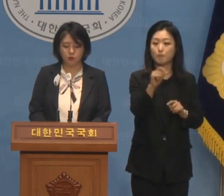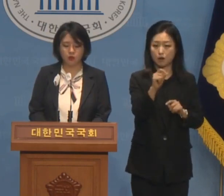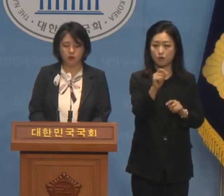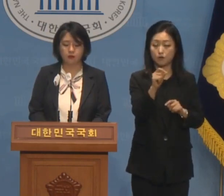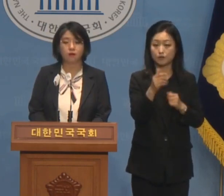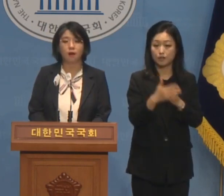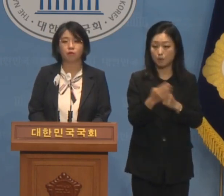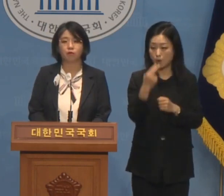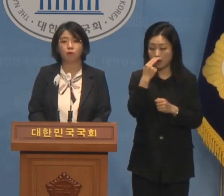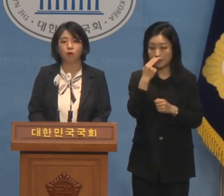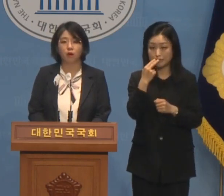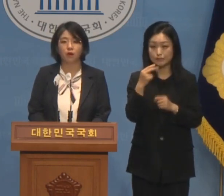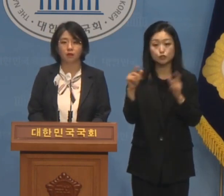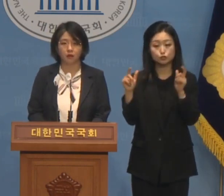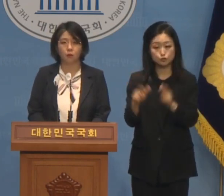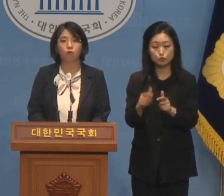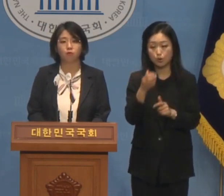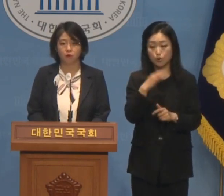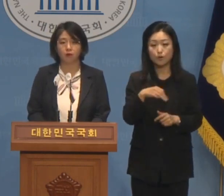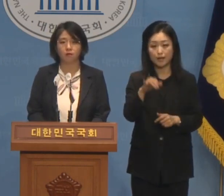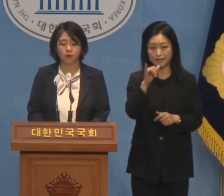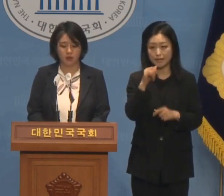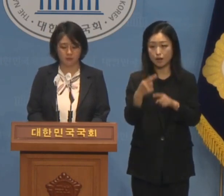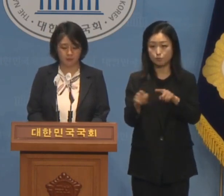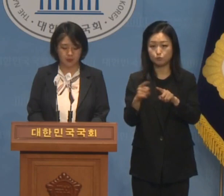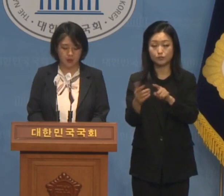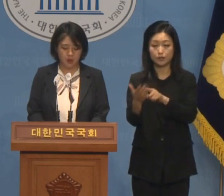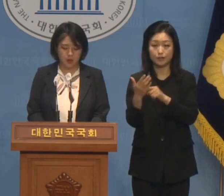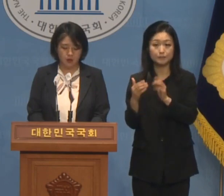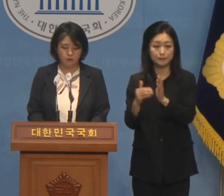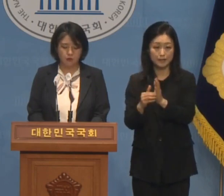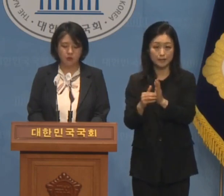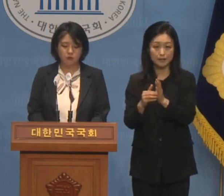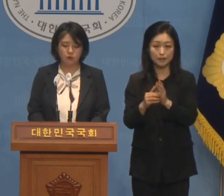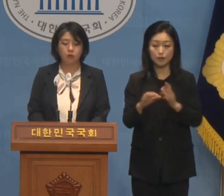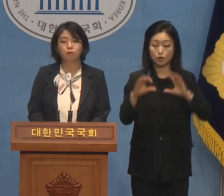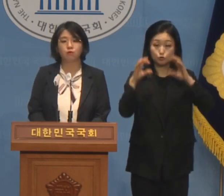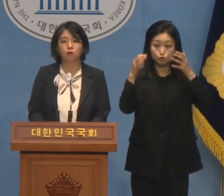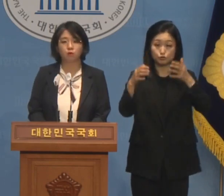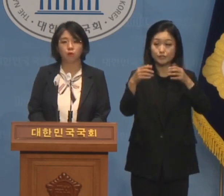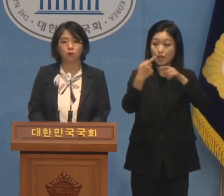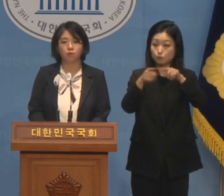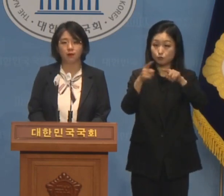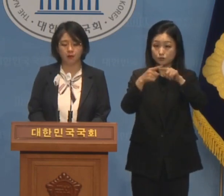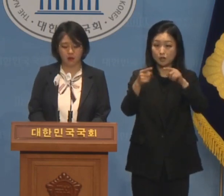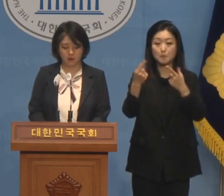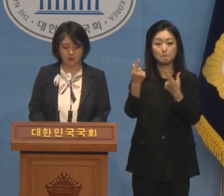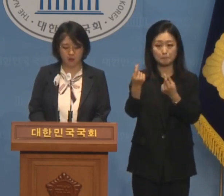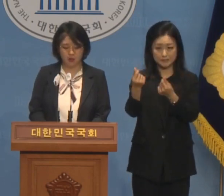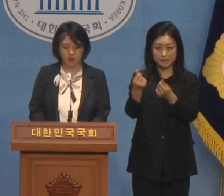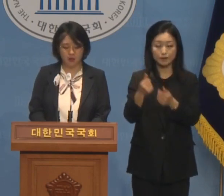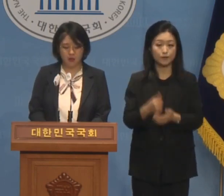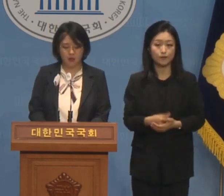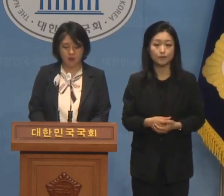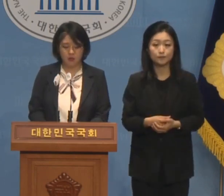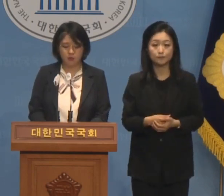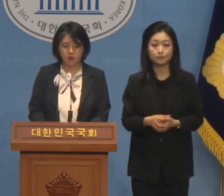실질적인 온실가스 감축 효과가 있다고 분석했습니다. 국제기구들의 분석도